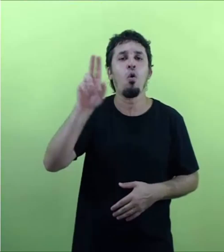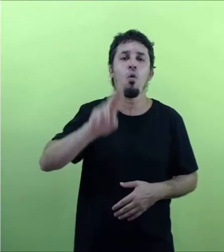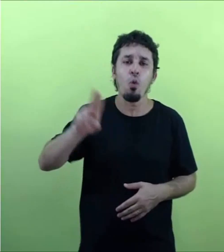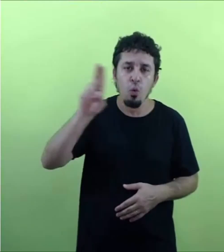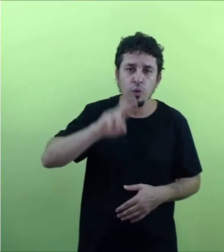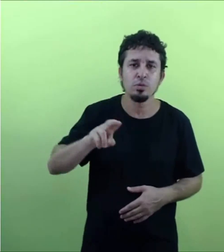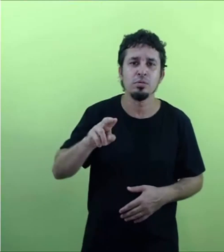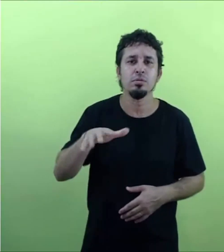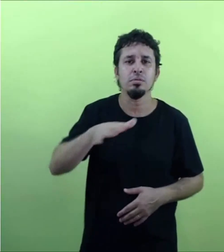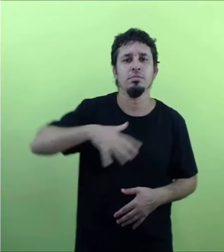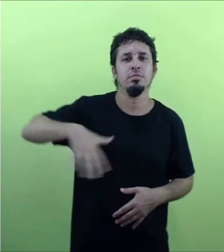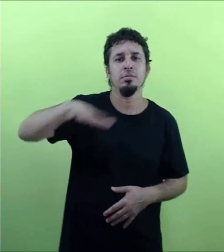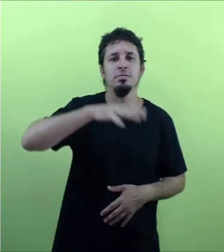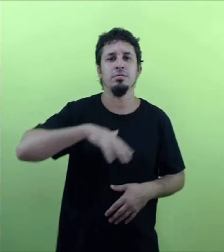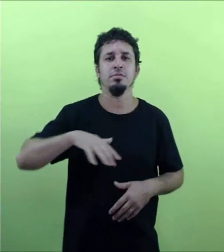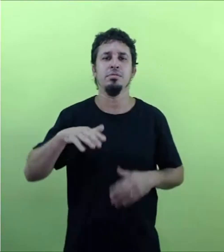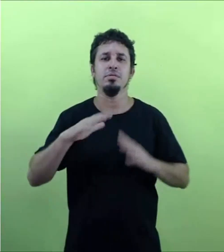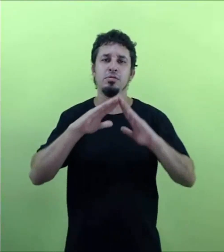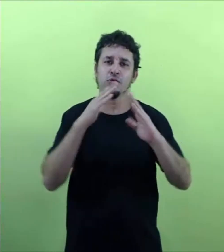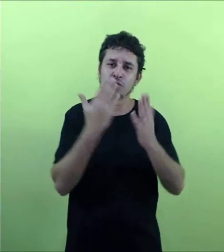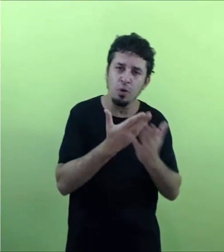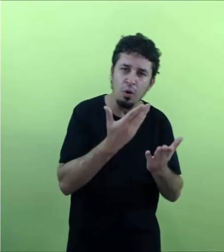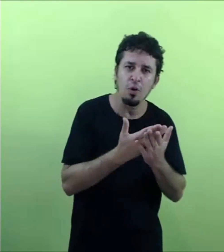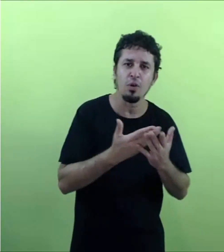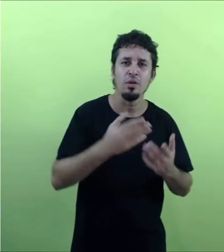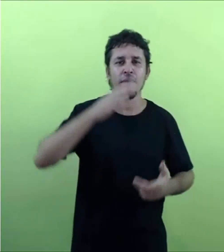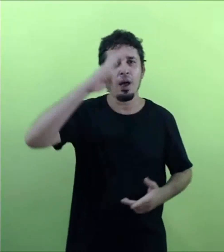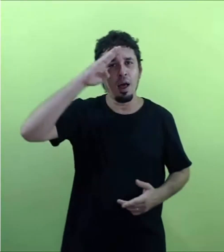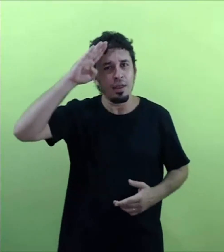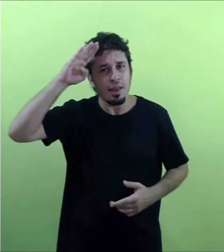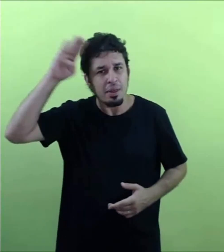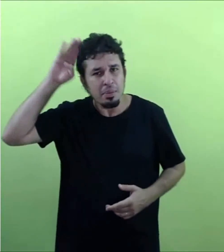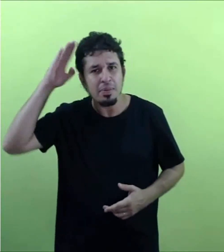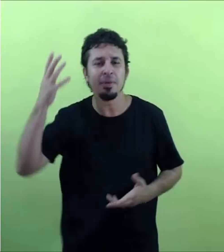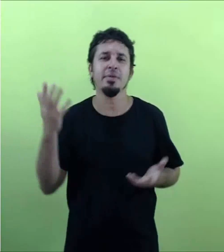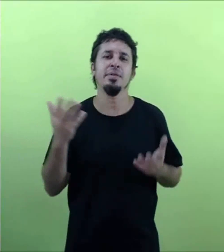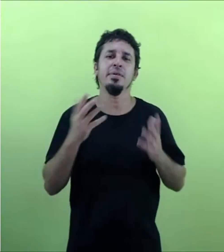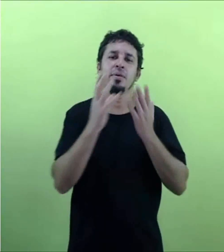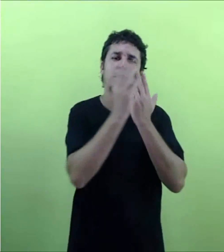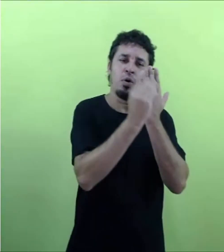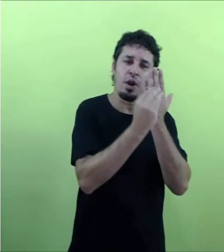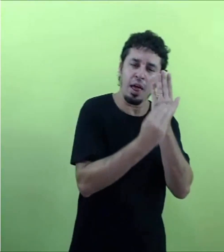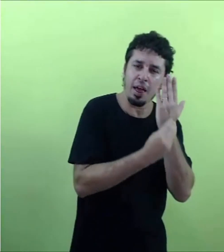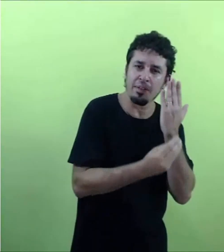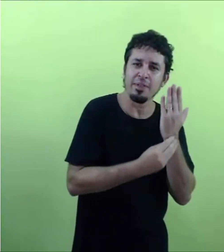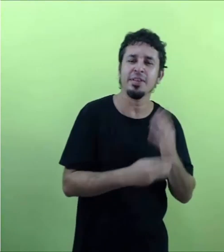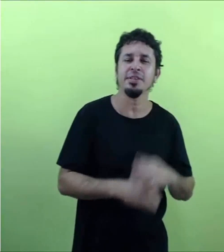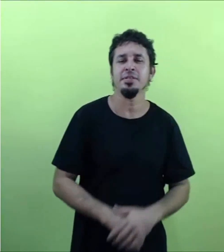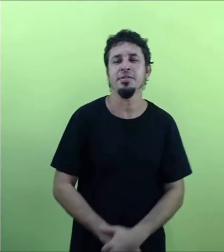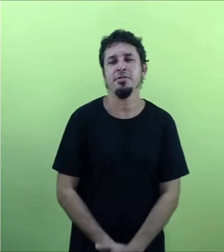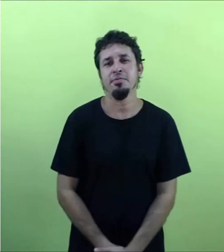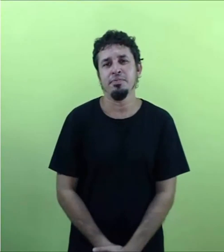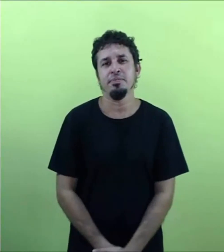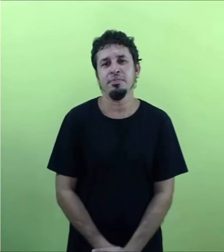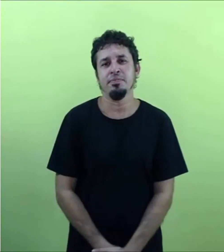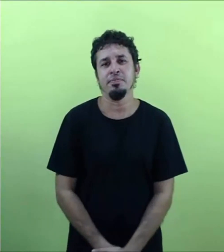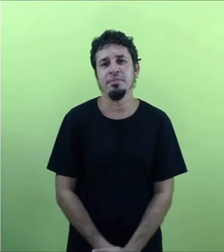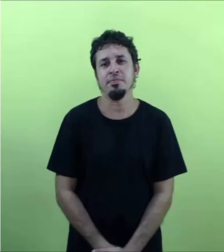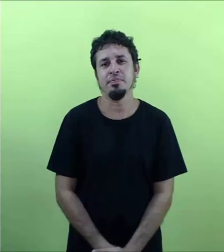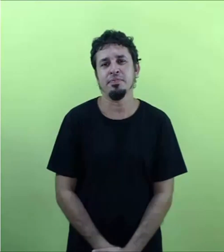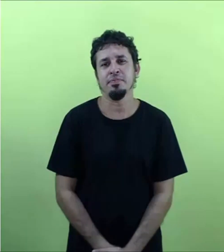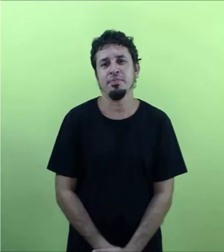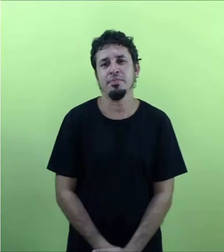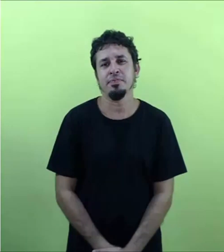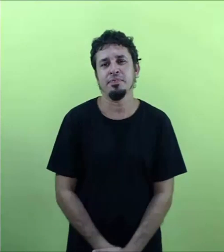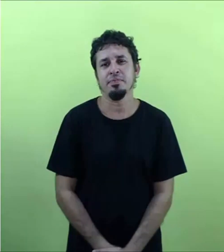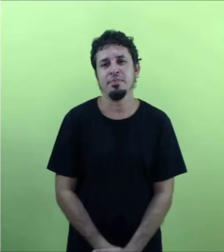escolha deste tema objetiva a melhoria da qualidade da educação de surdos, emancipar uma escrita acessível e